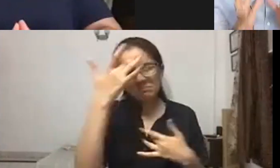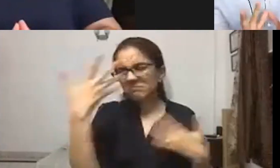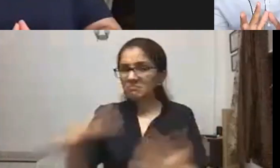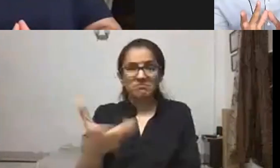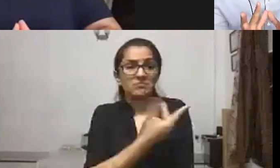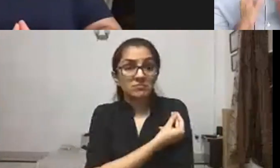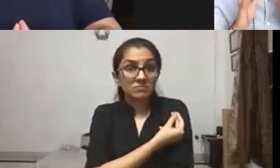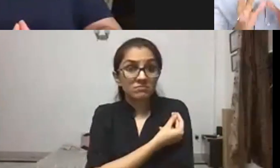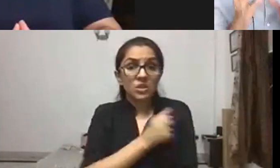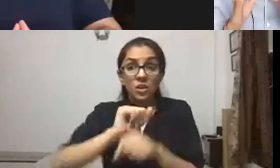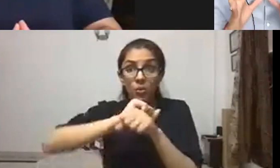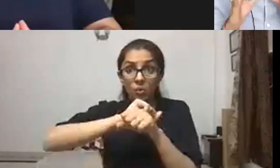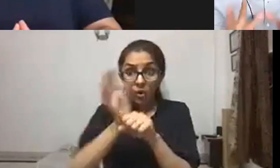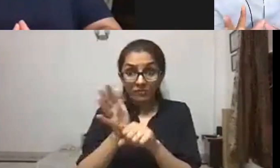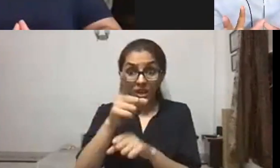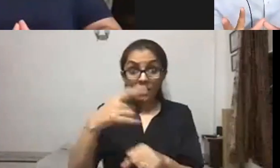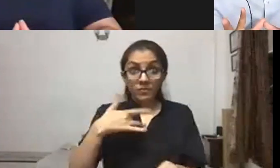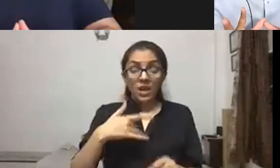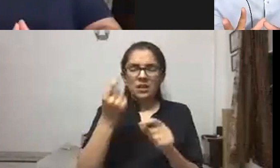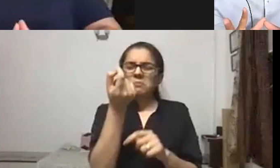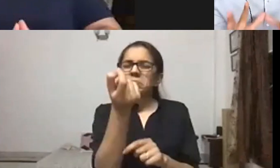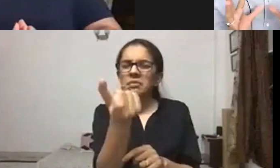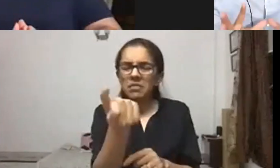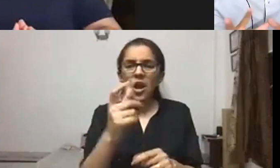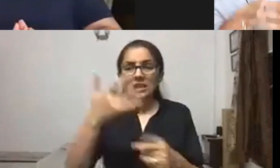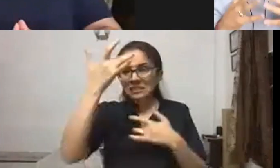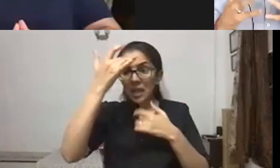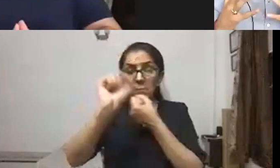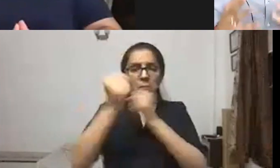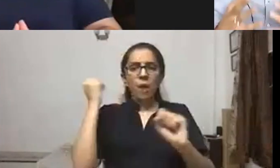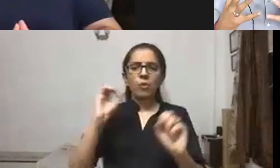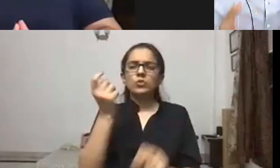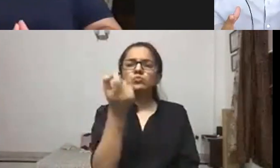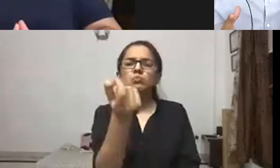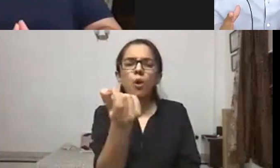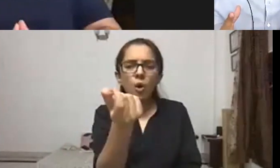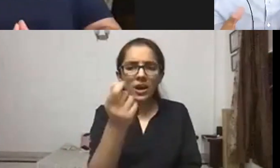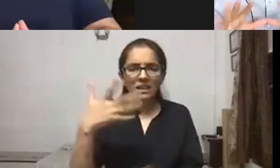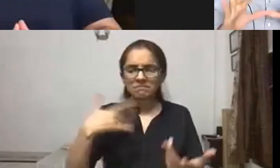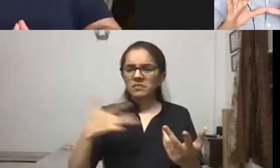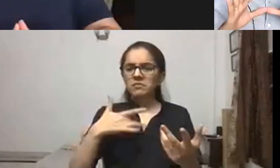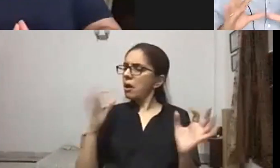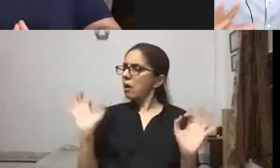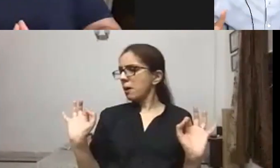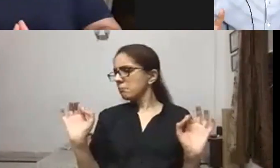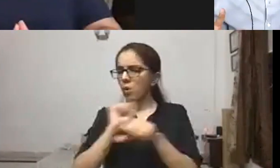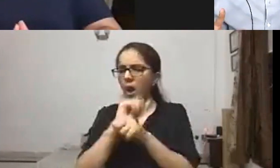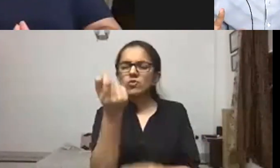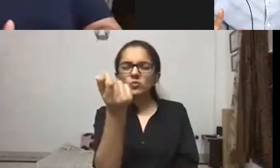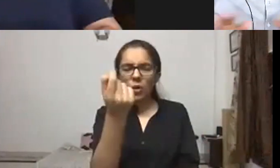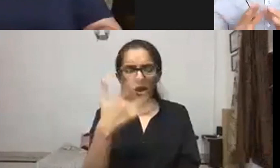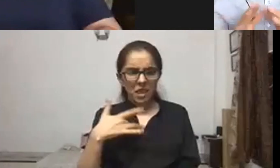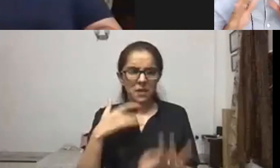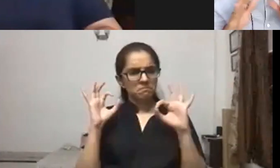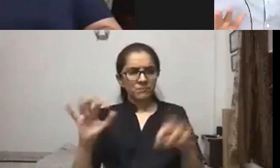got COVID और आपको बहुत mild disease हुआ था, जैसे बहुत सारे symptoms नहीं आए थे, you were pretty all right for the 15